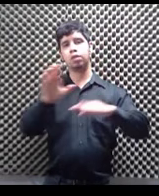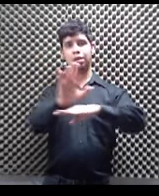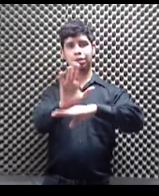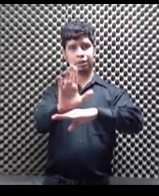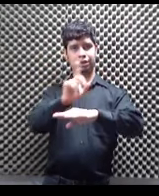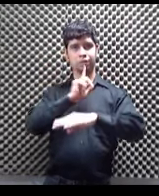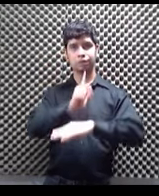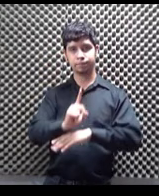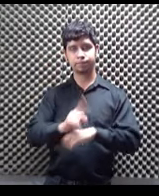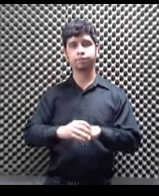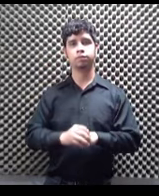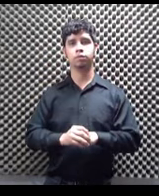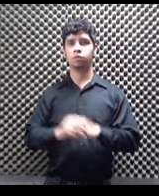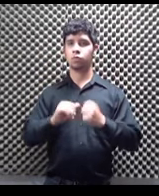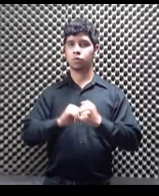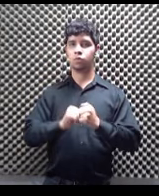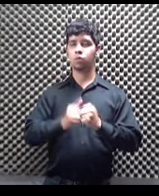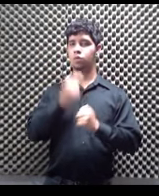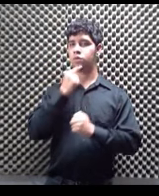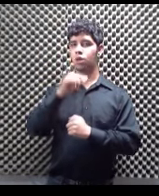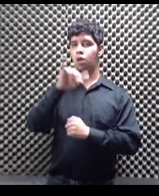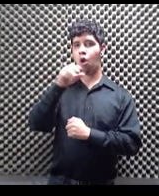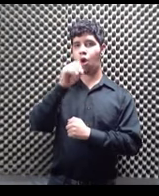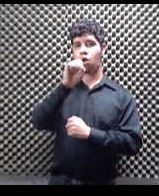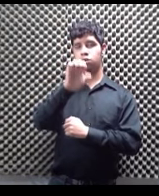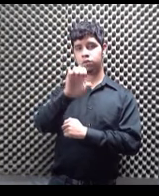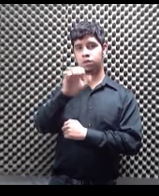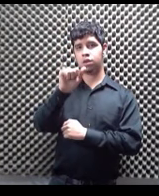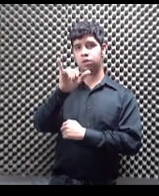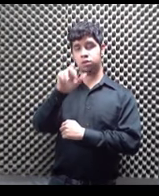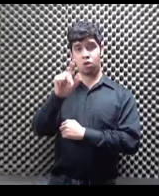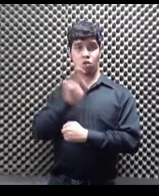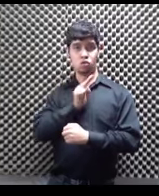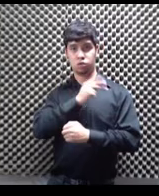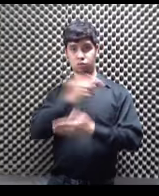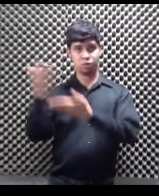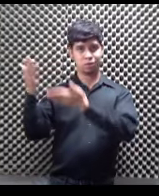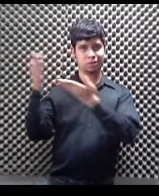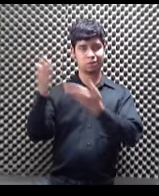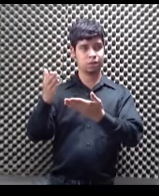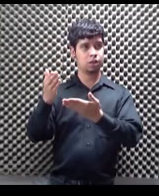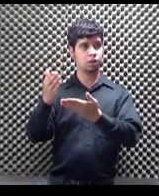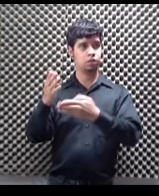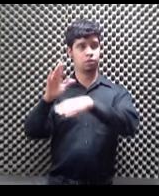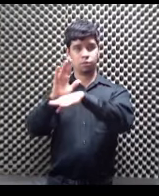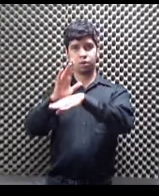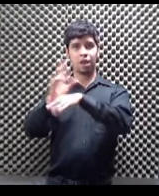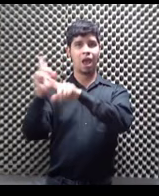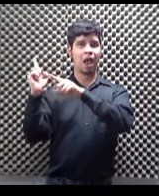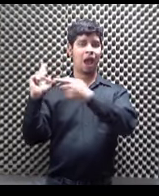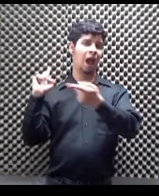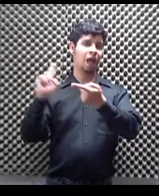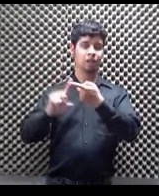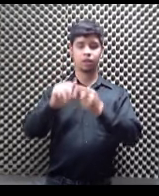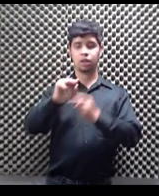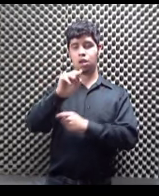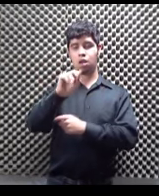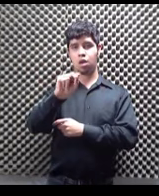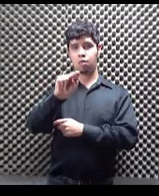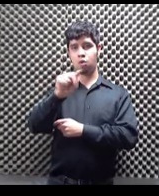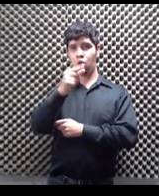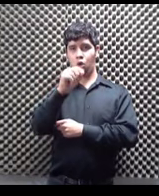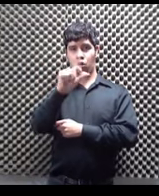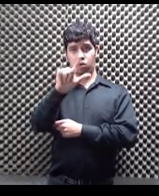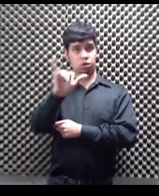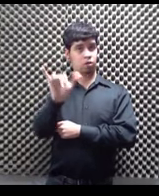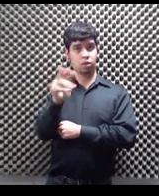del cine. Y como decía José ayer en la conferencia de prensa, nosotros hemos traído películas hasta de Mongolia. Pues, y trajimos gente de